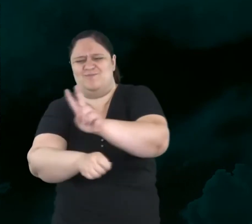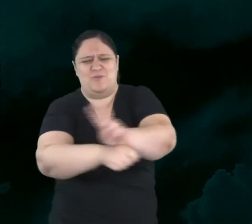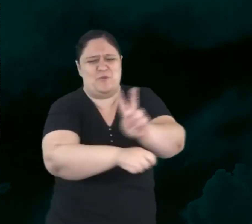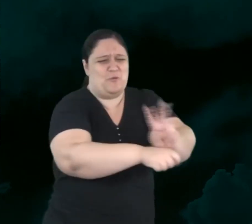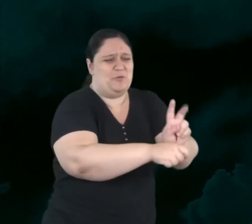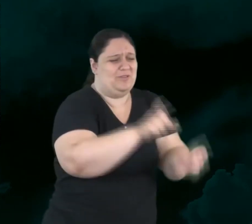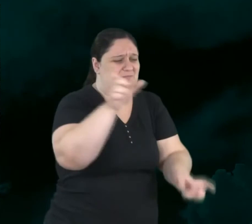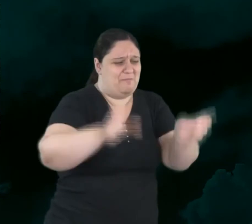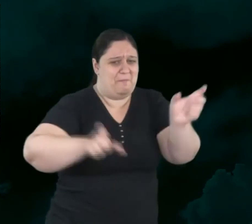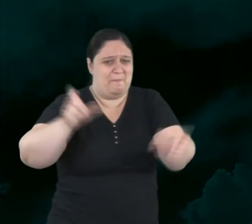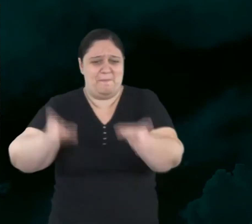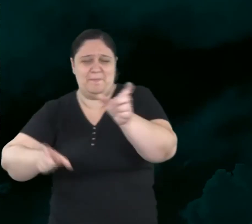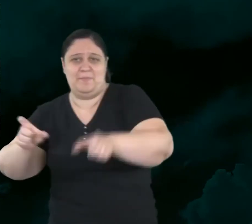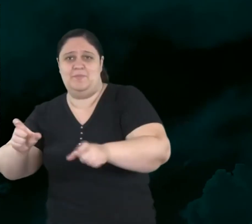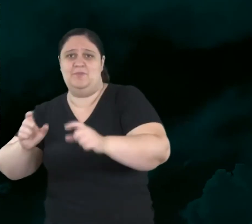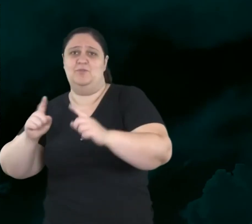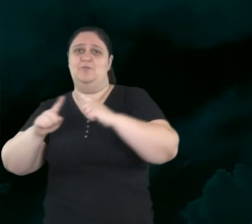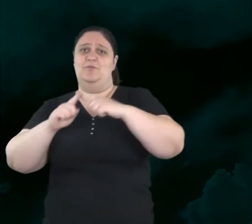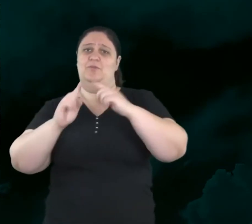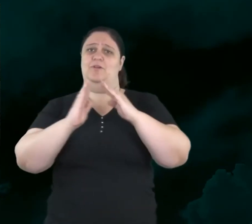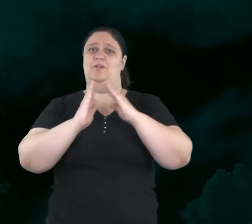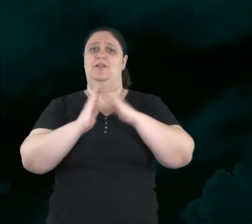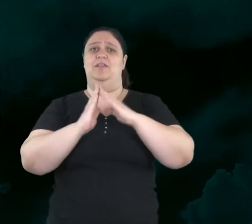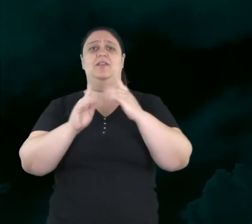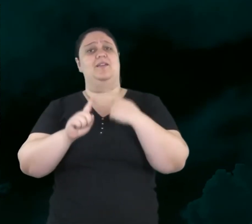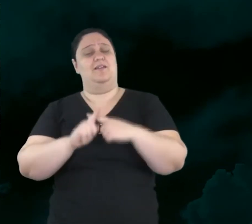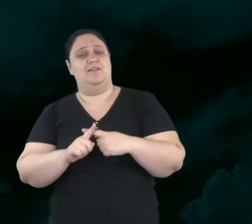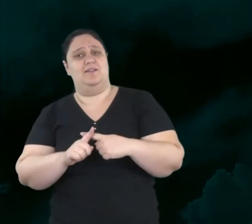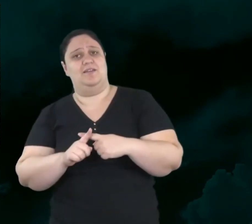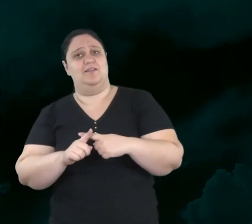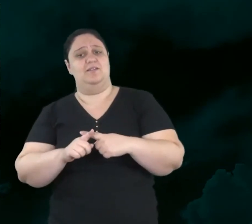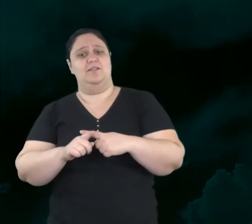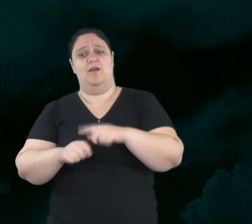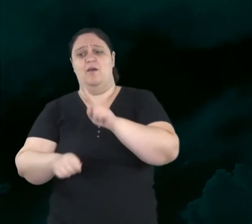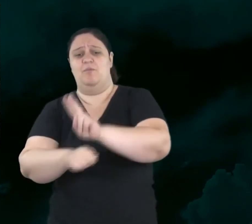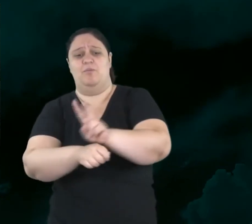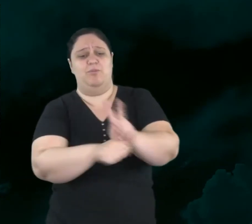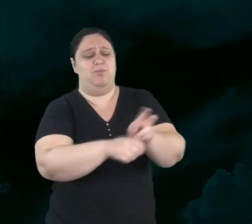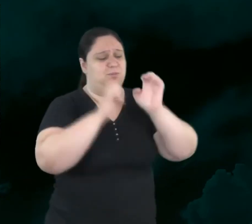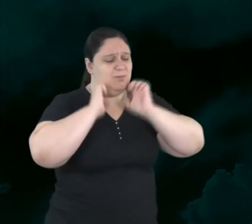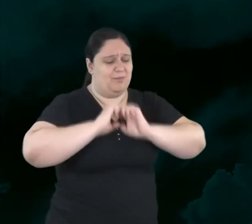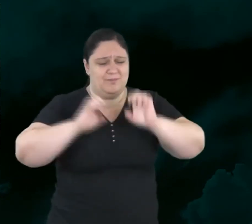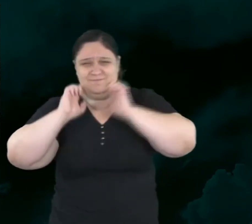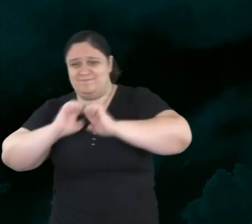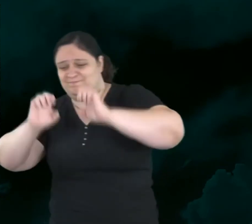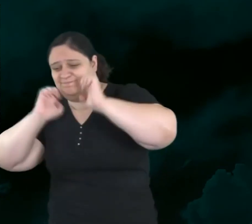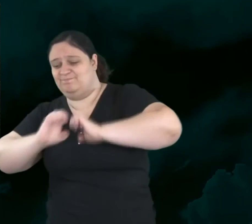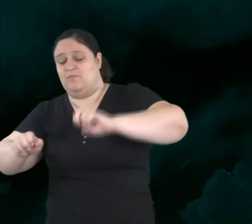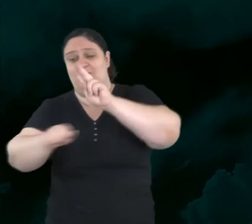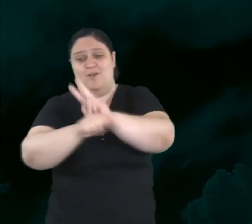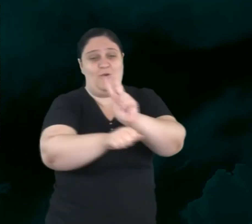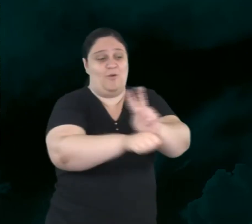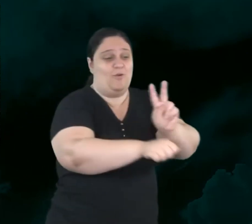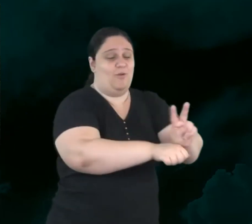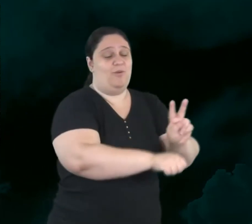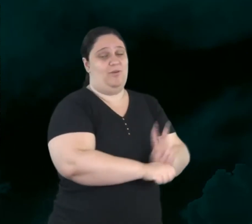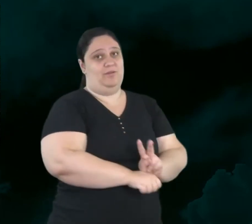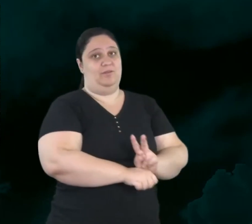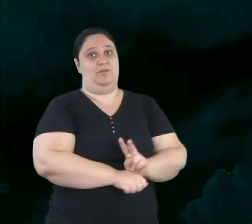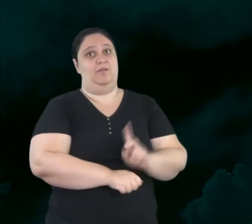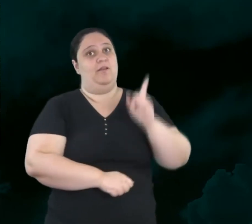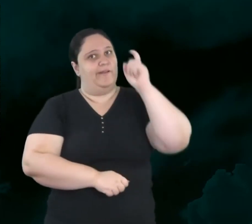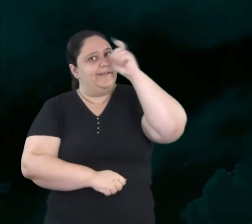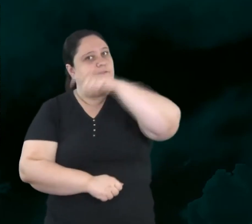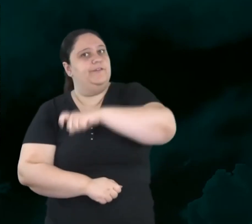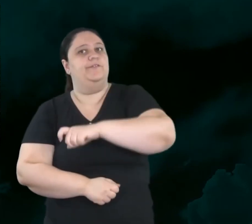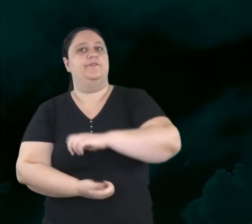seus irmãos, e você precisa laborar, pregar evangelho, cuidar, pastorear, e todo